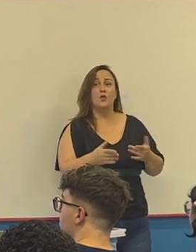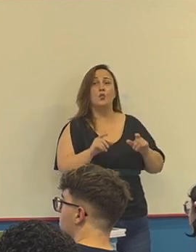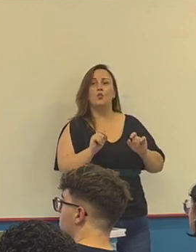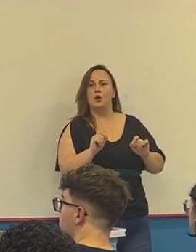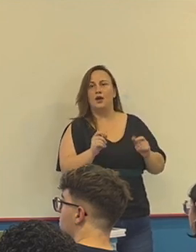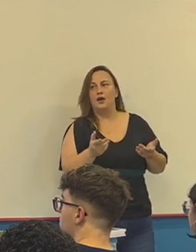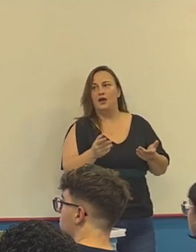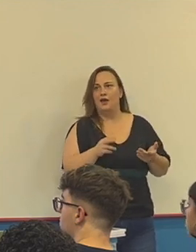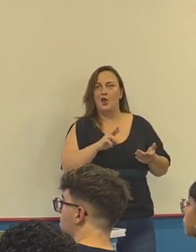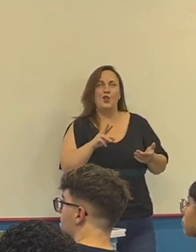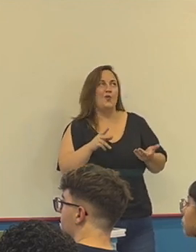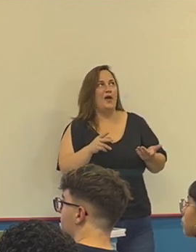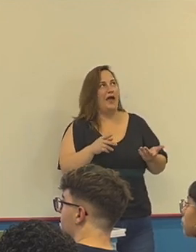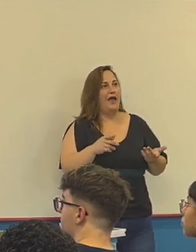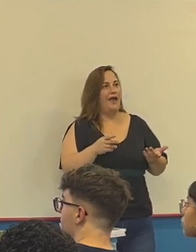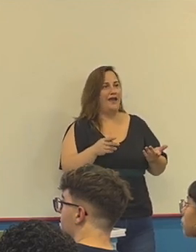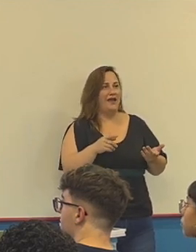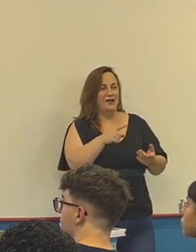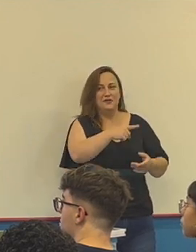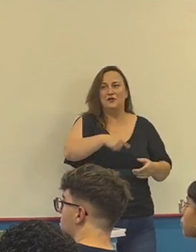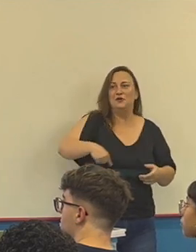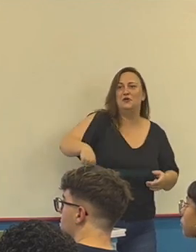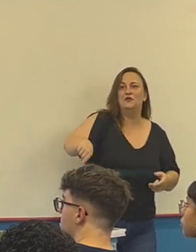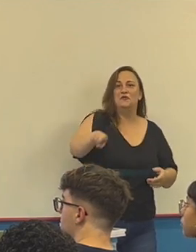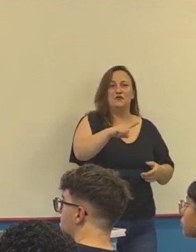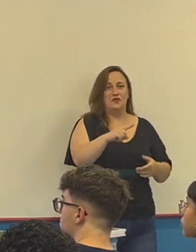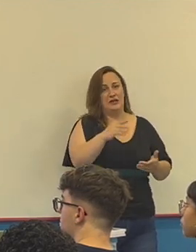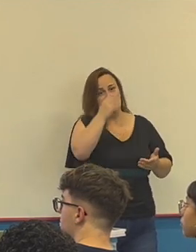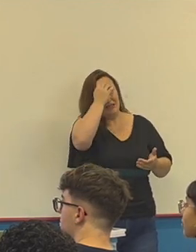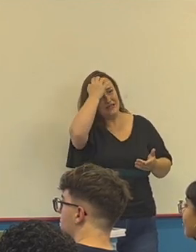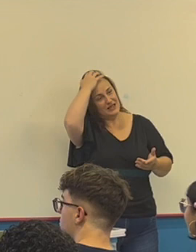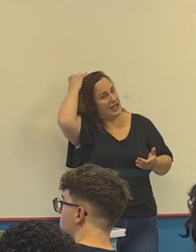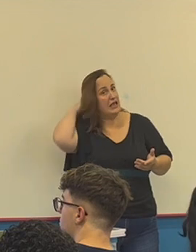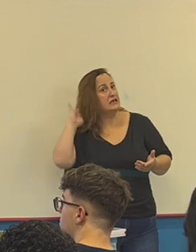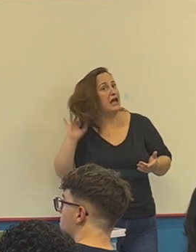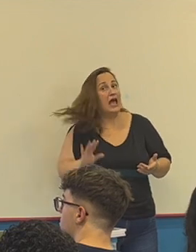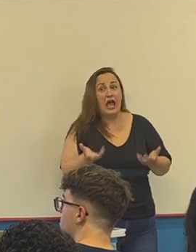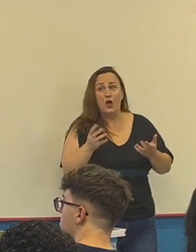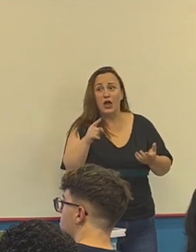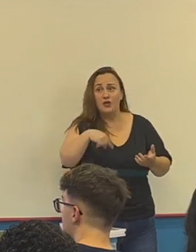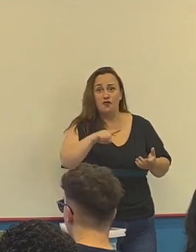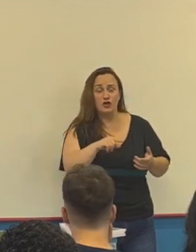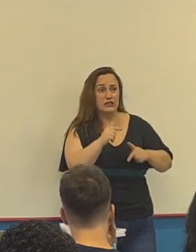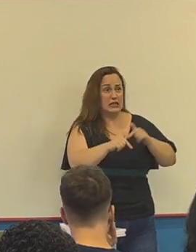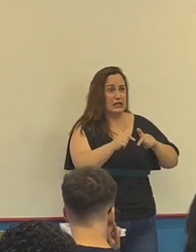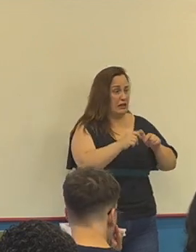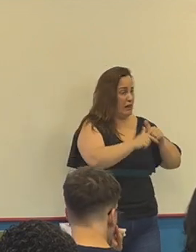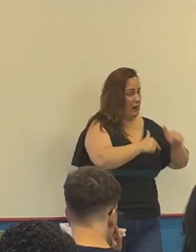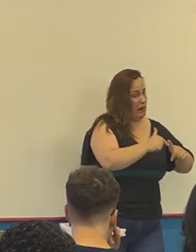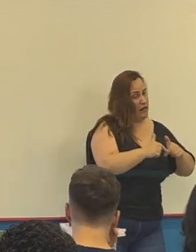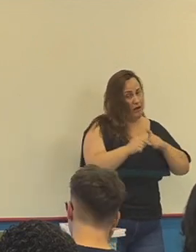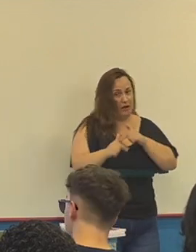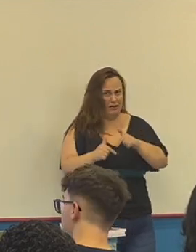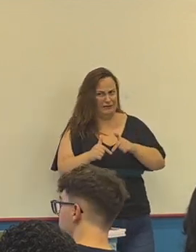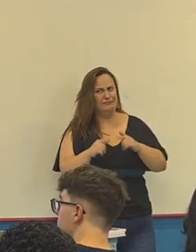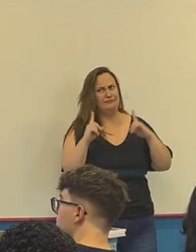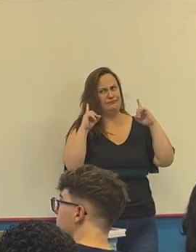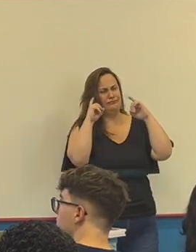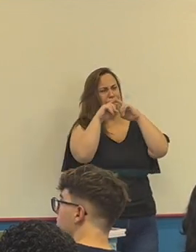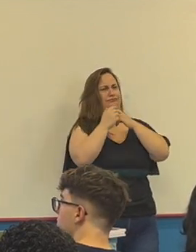assim, sem querer desejar isso para vocês, que é puxado, né, trabalhar 2 turnos, né, mas eu acho que